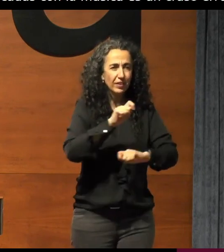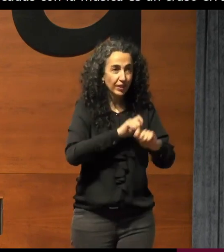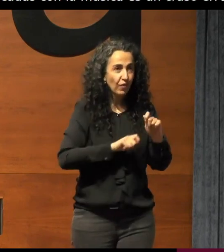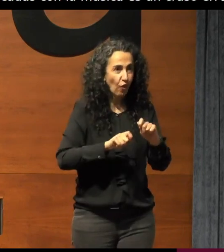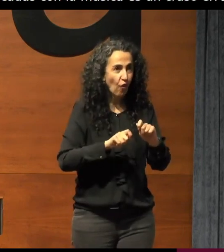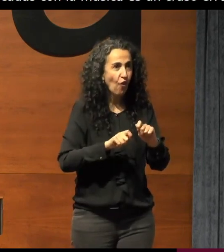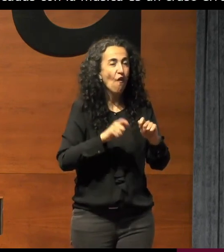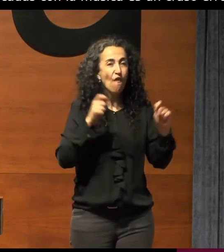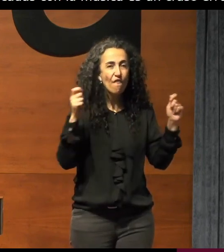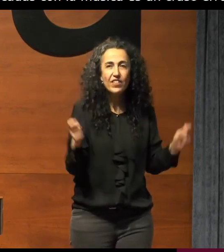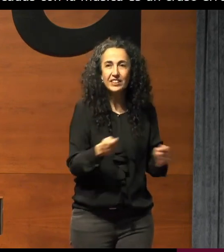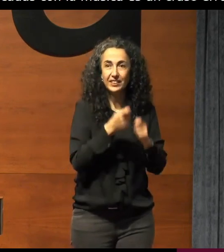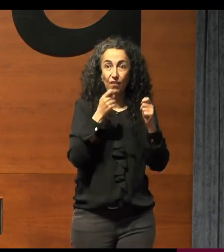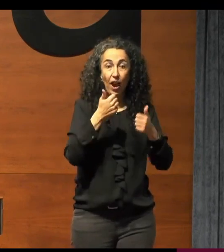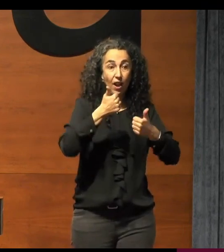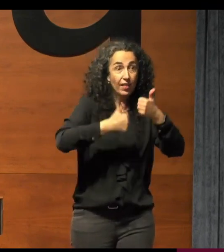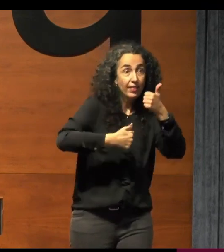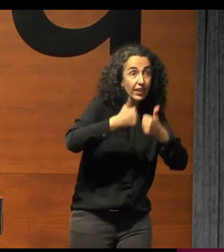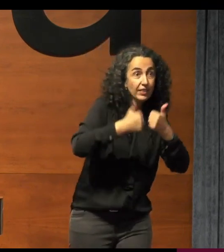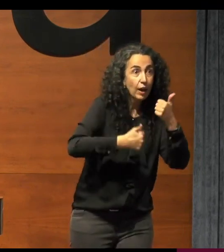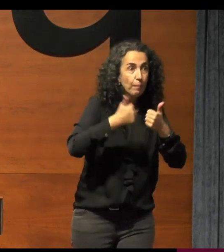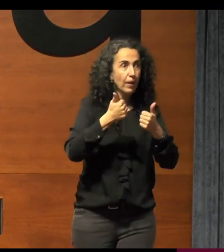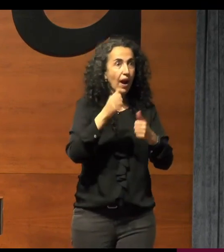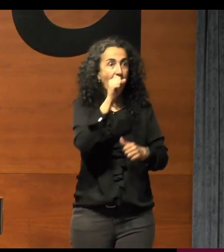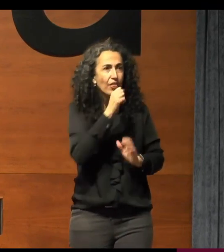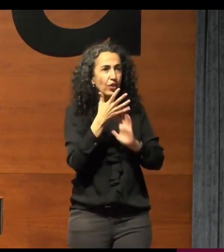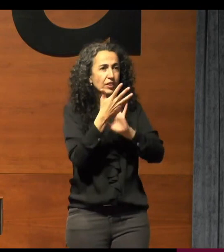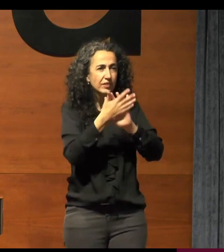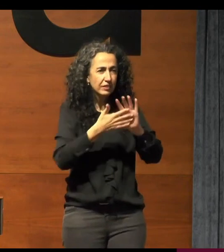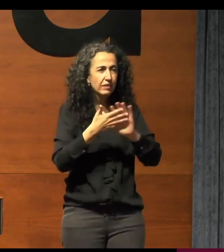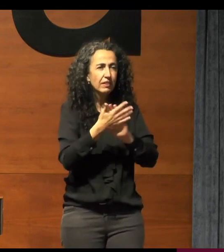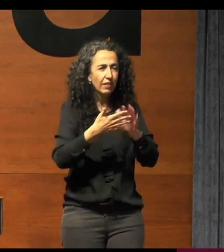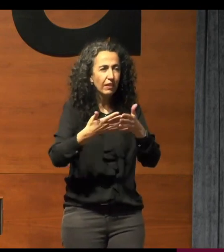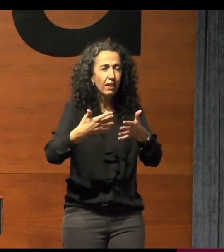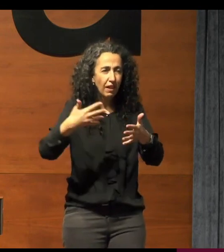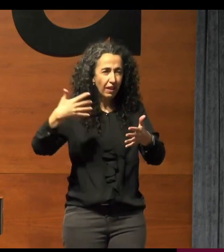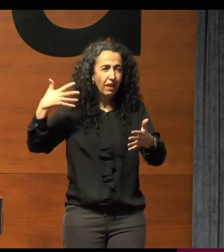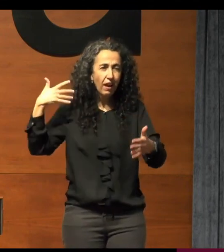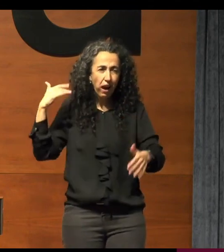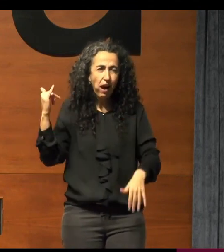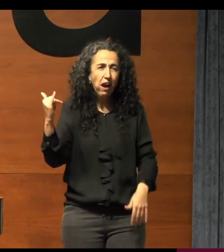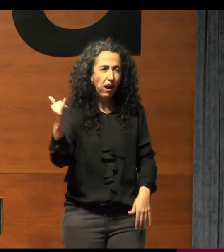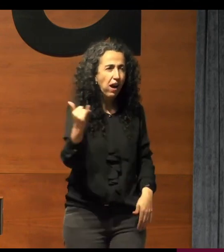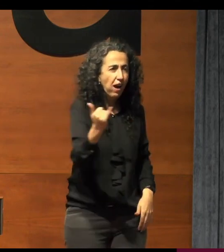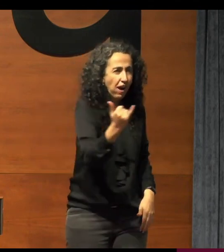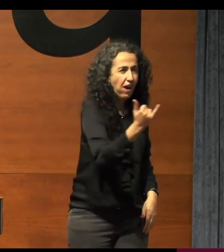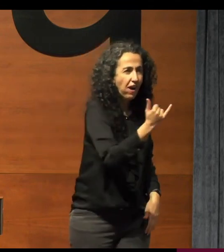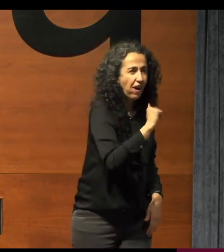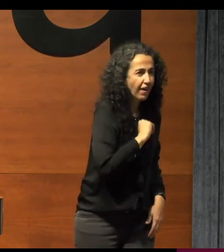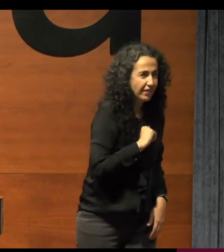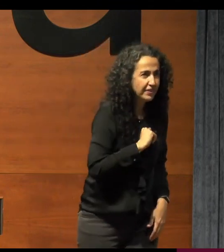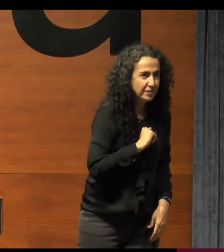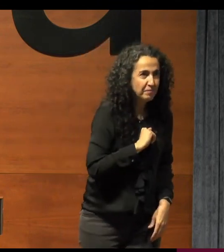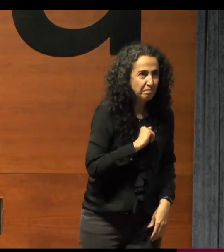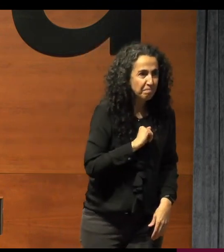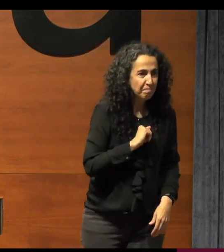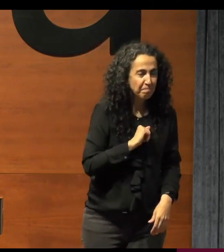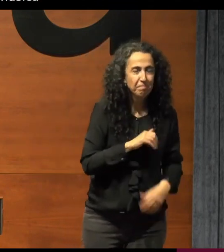El movimiento asociativo de nuestro país ha desarrollado durante muchos tiempos festivales de música a lo largo de la